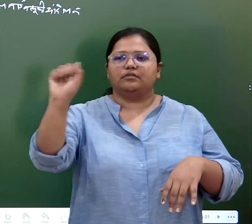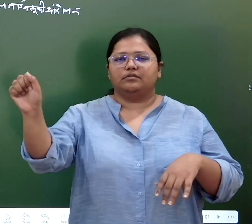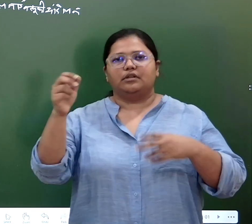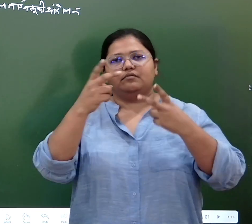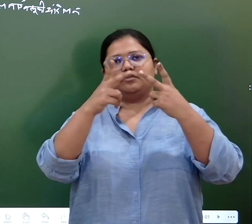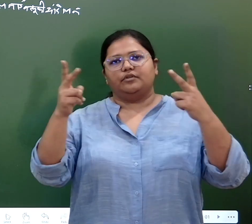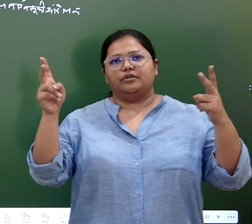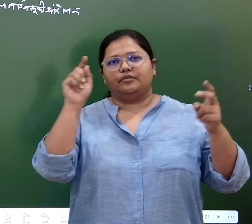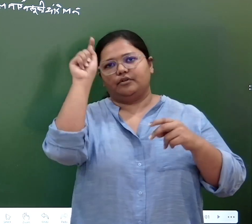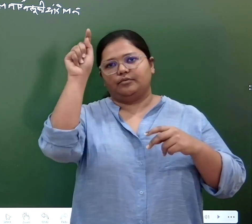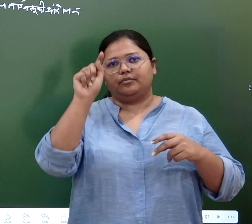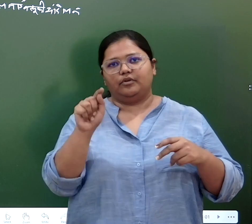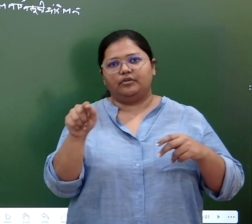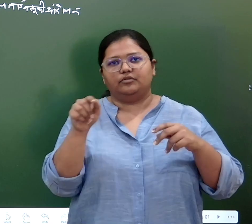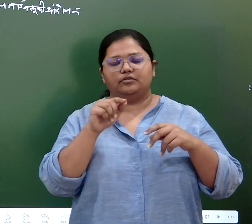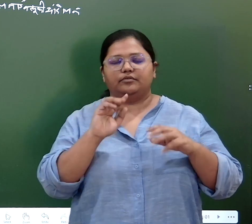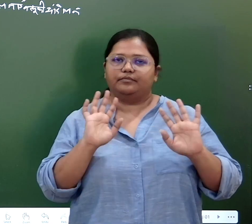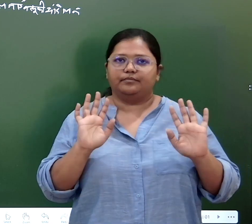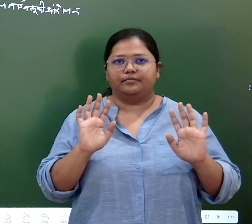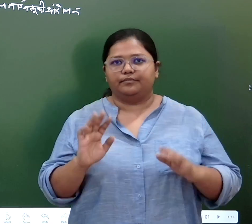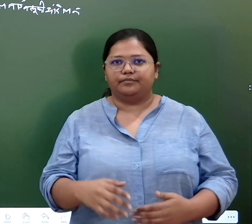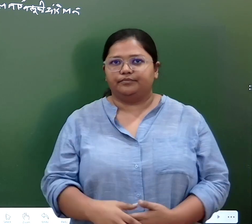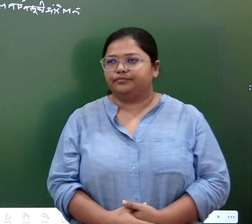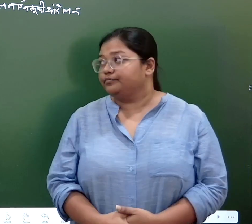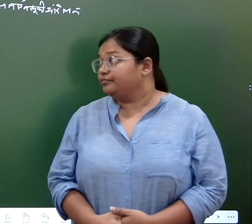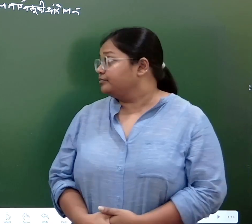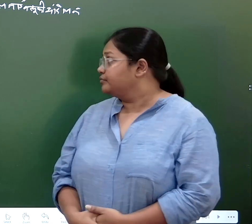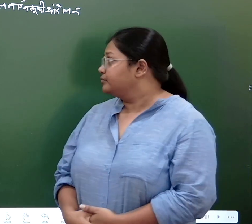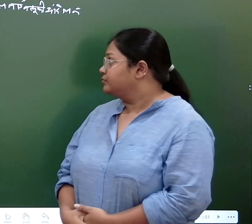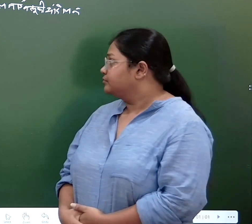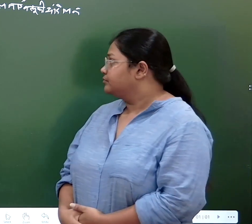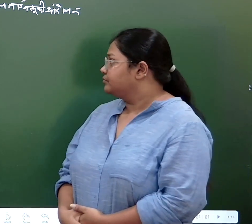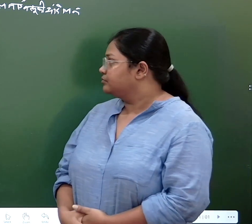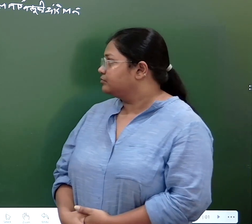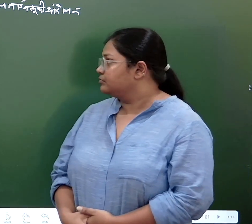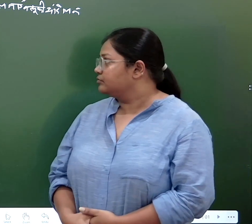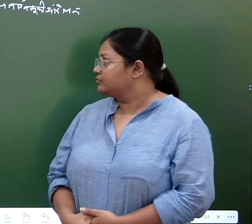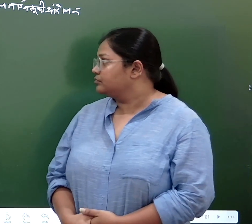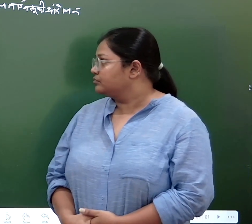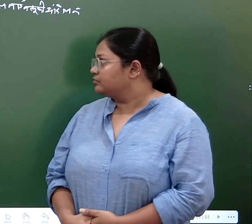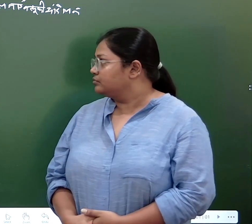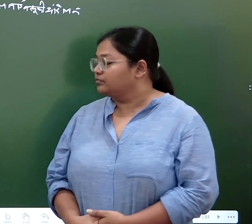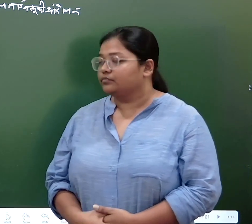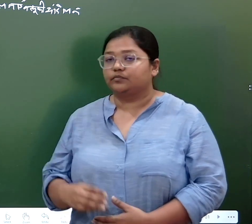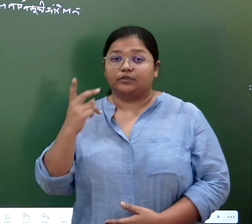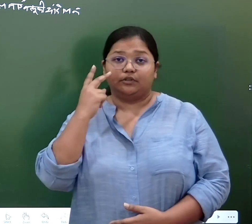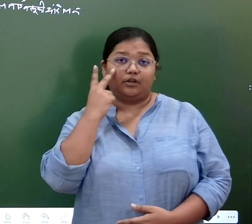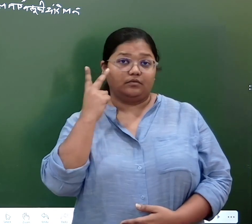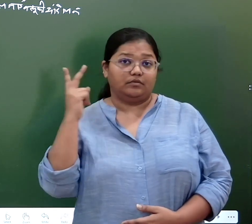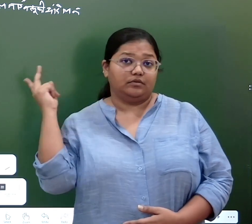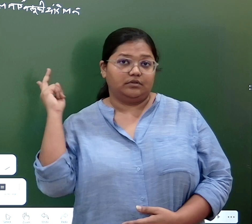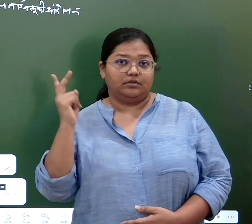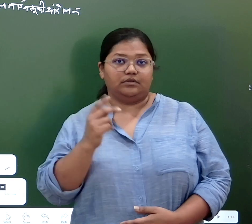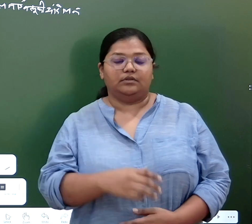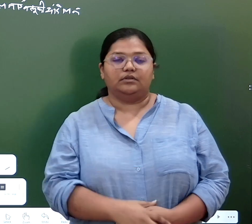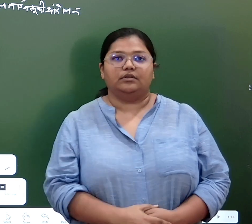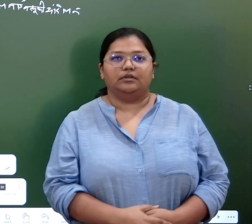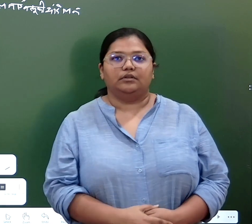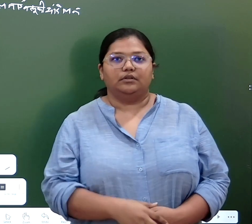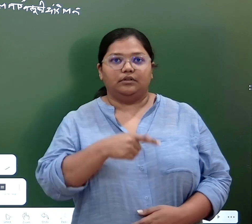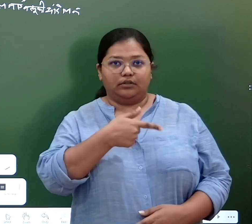आंदोलन कितने चरणों में विकास हुआ? भक्ति आंदोलन जो है वो तीन चरणों में कंप्लीट हुआ